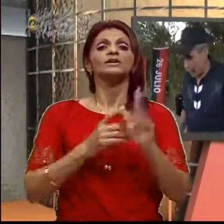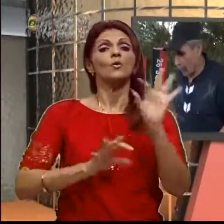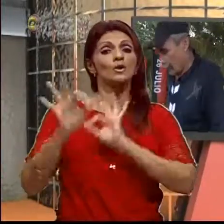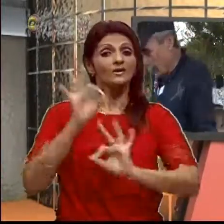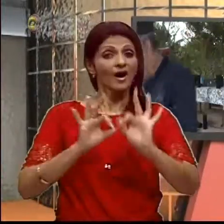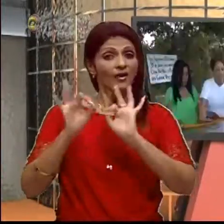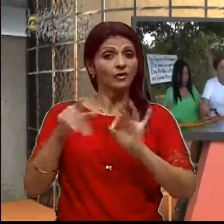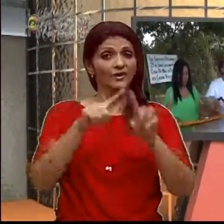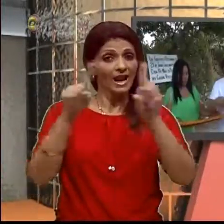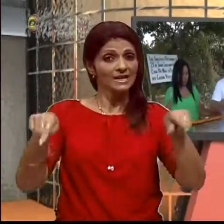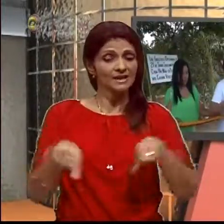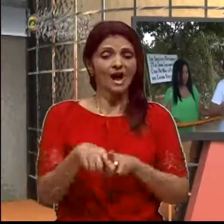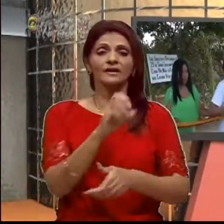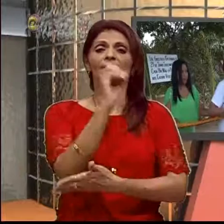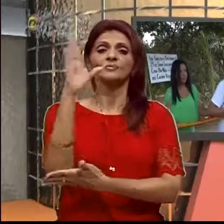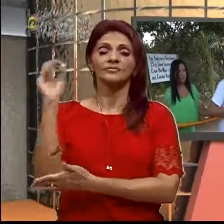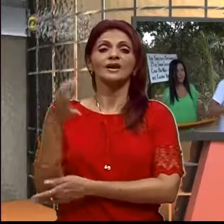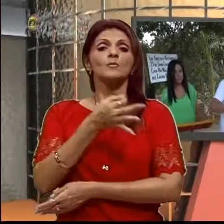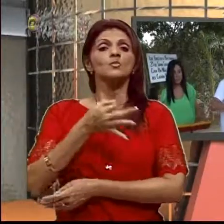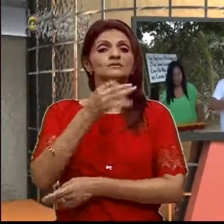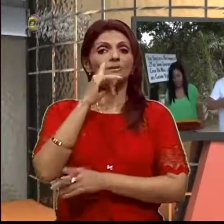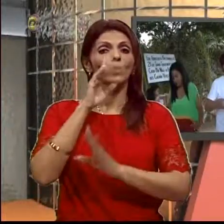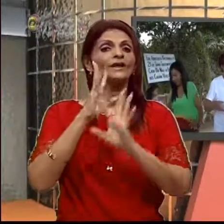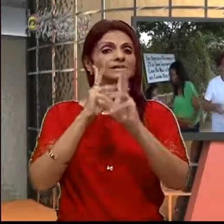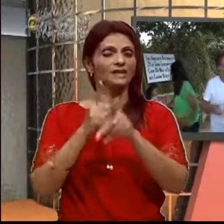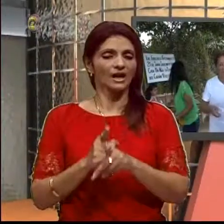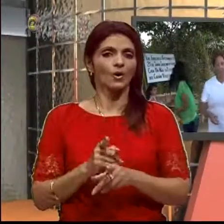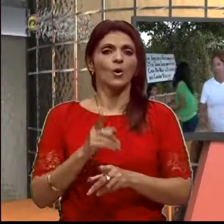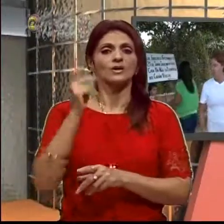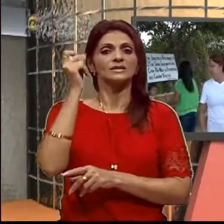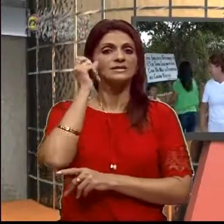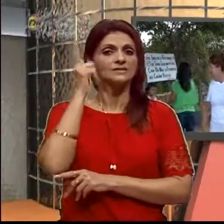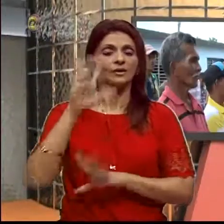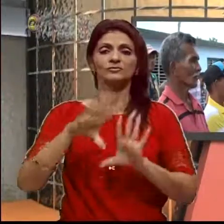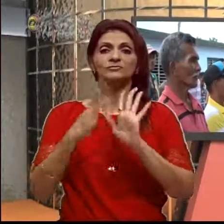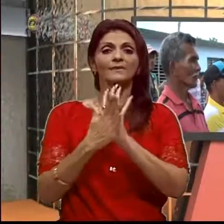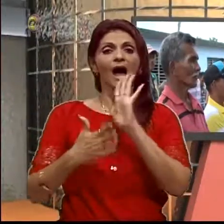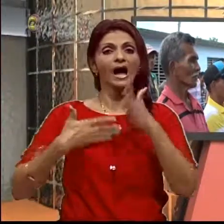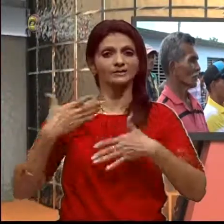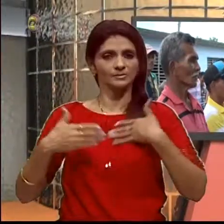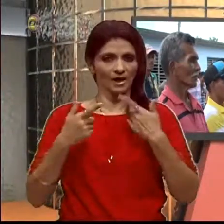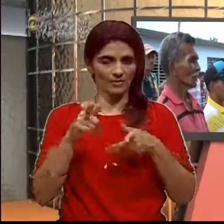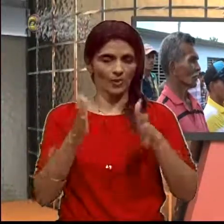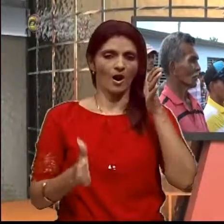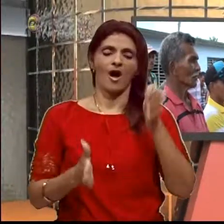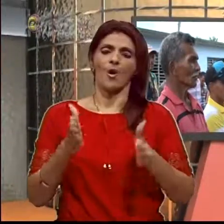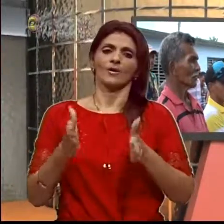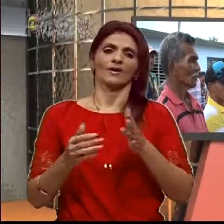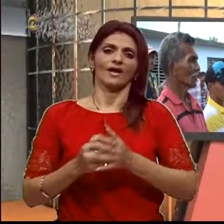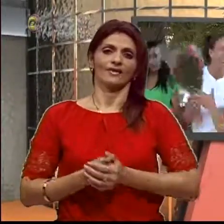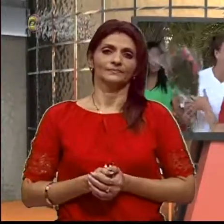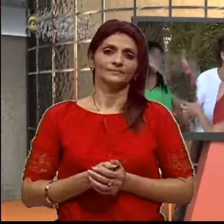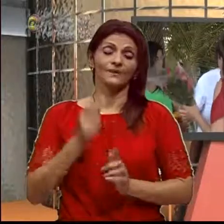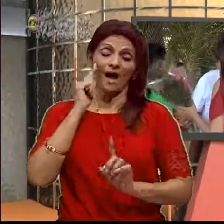boscosas por el municipio de Niquero, iniciaron las actividades por la jornada. A propósito de